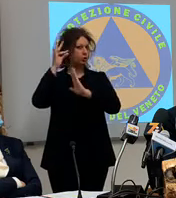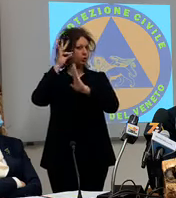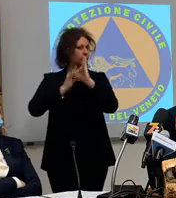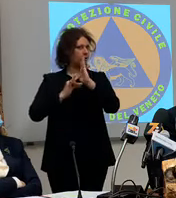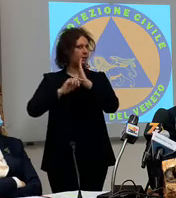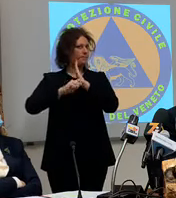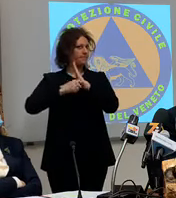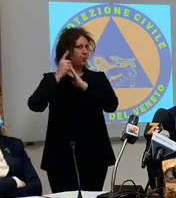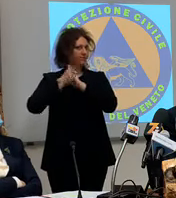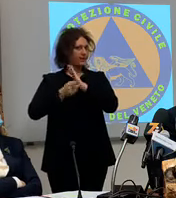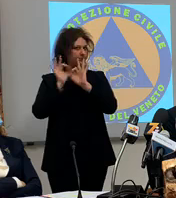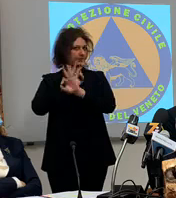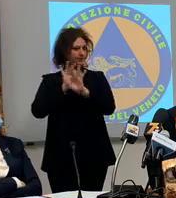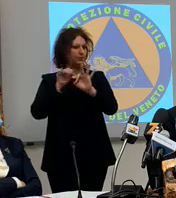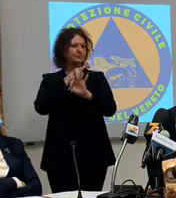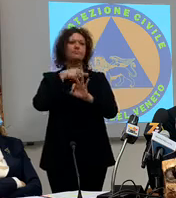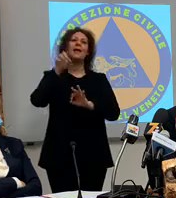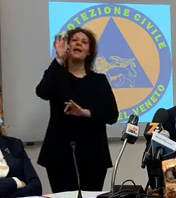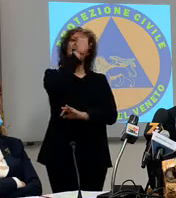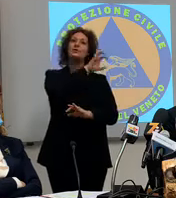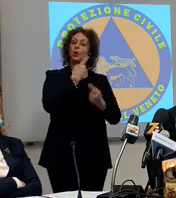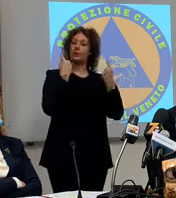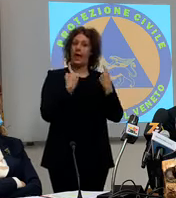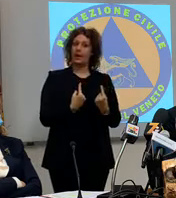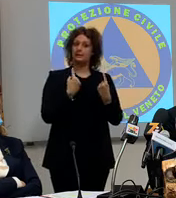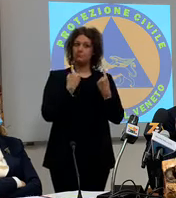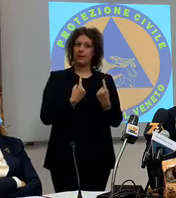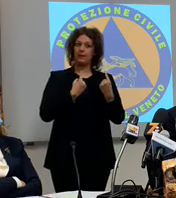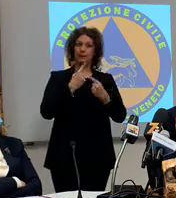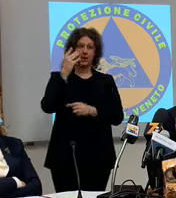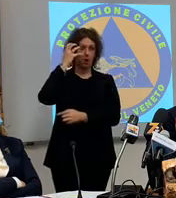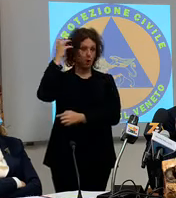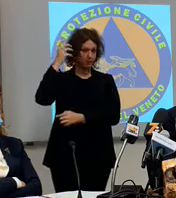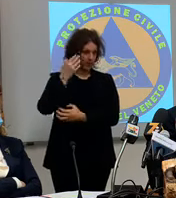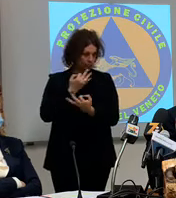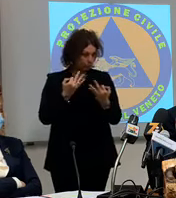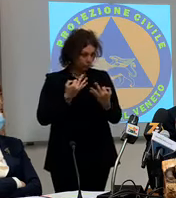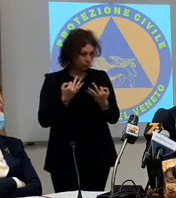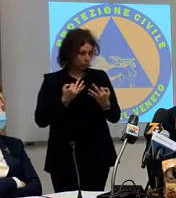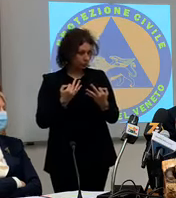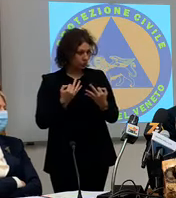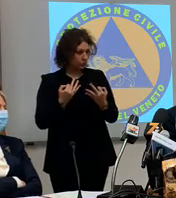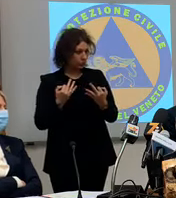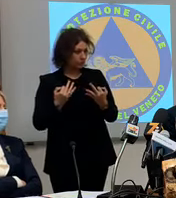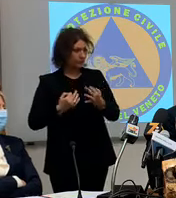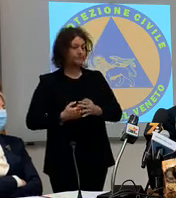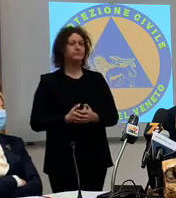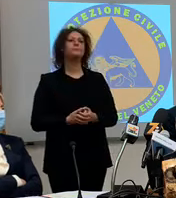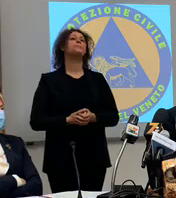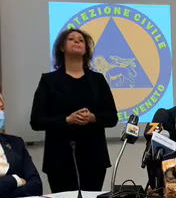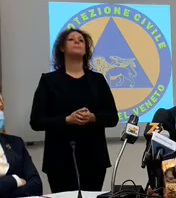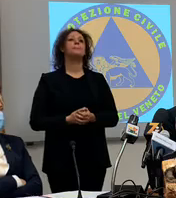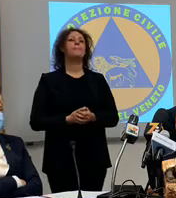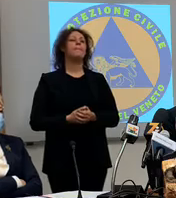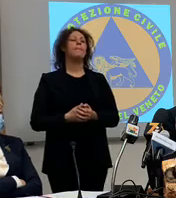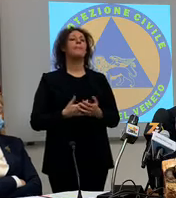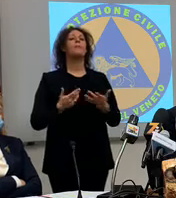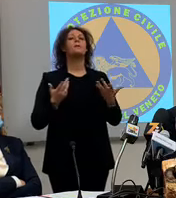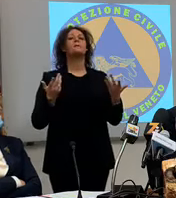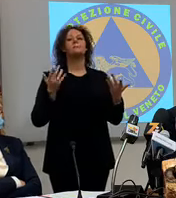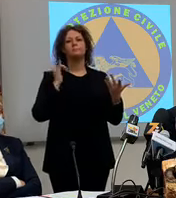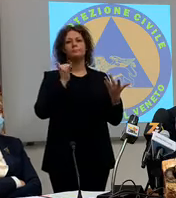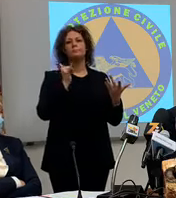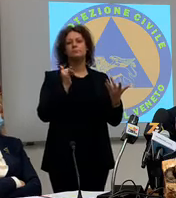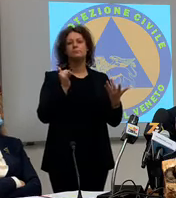conoscere quali sono per allinearsi eventualmente se ho capito bene Beh sì guarda io continuo a dire come un disco rotto che noi